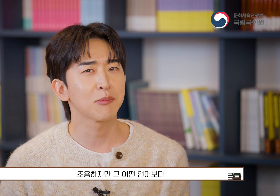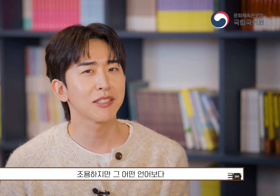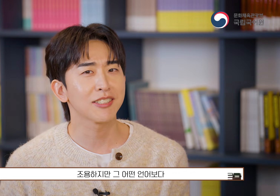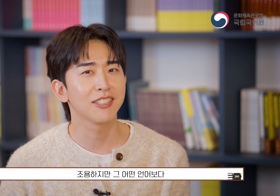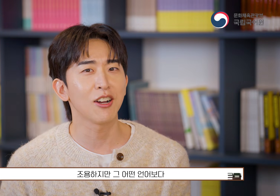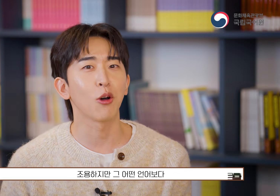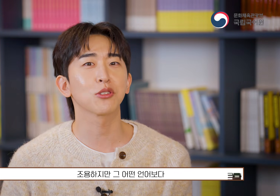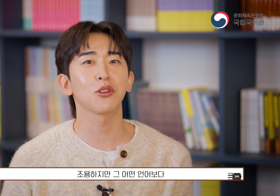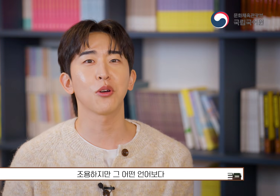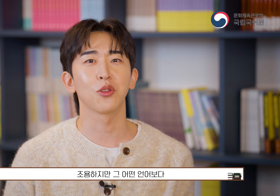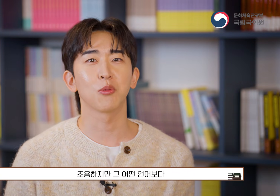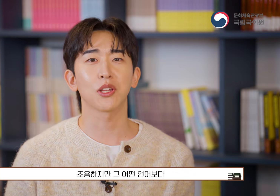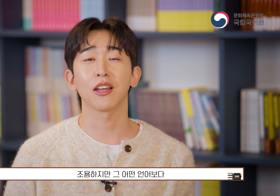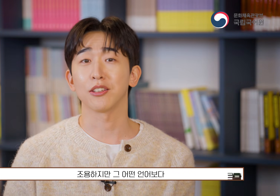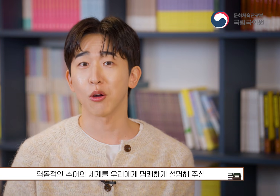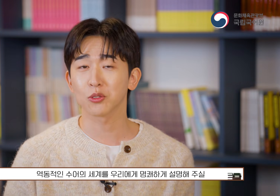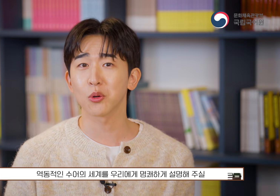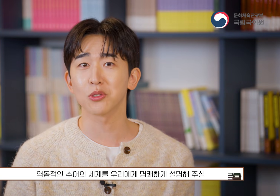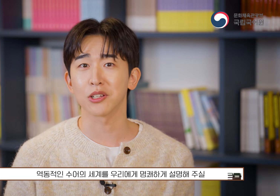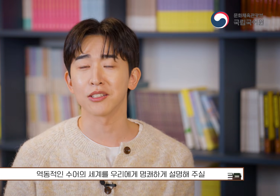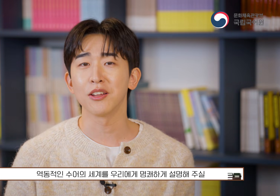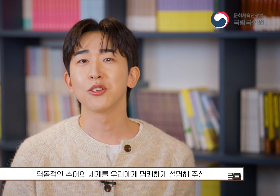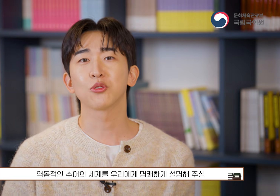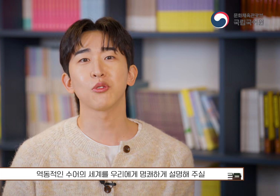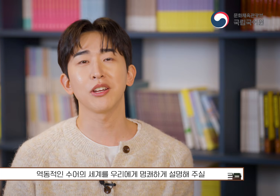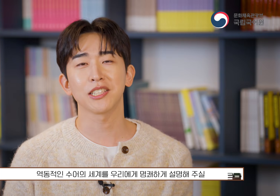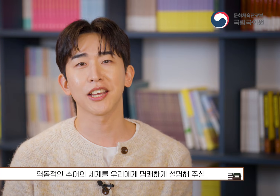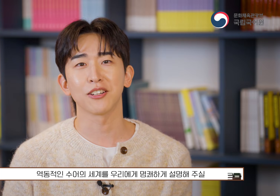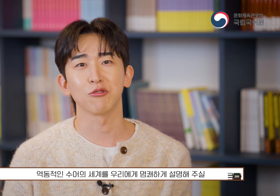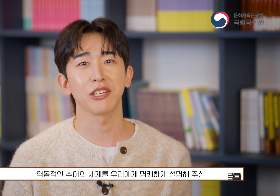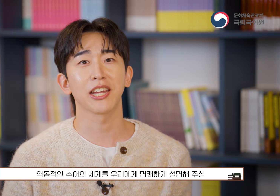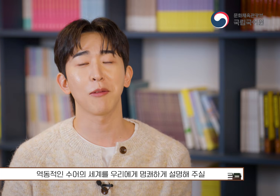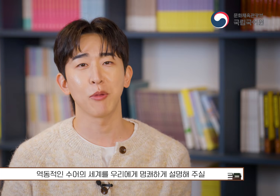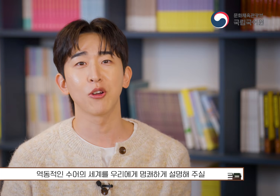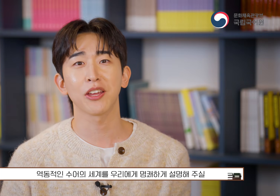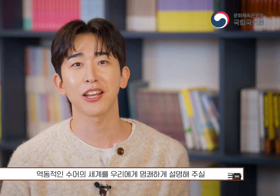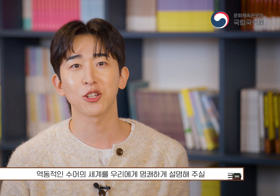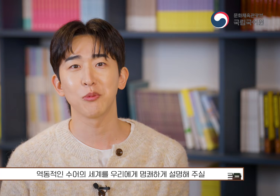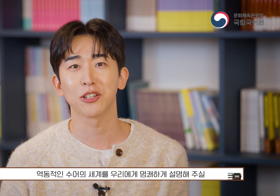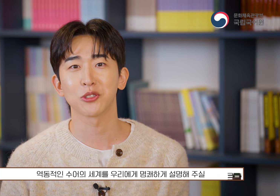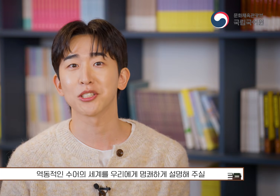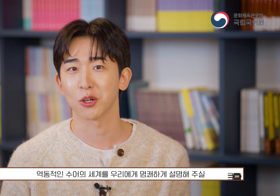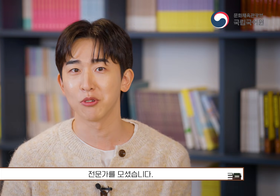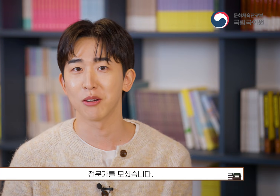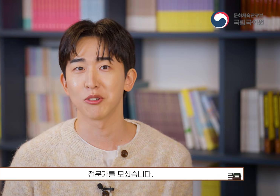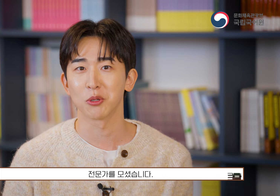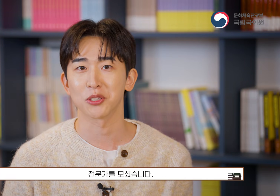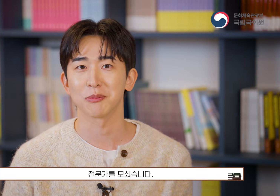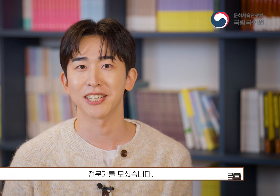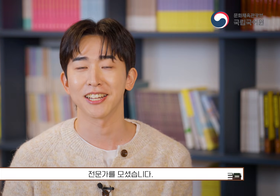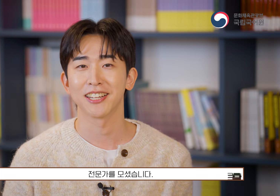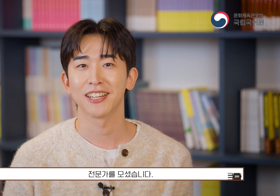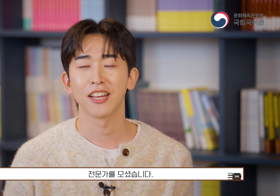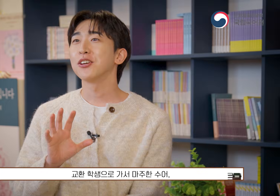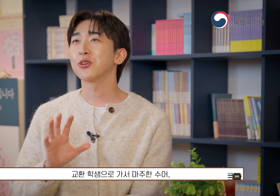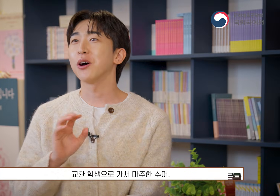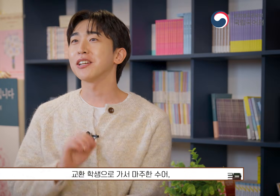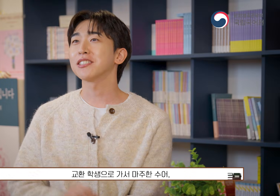조용하지만 그 어떤 언어보다 역동적인 수어의 세계를 우리에게 명쾌하게 설명해 주실 전문가분을 모셨습니다. 교환학생으로